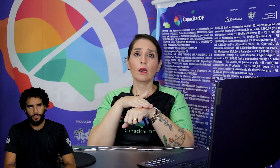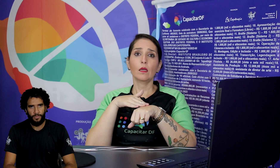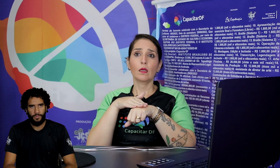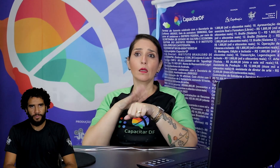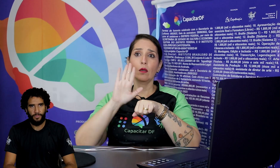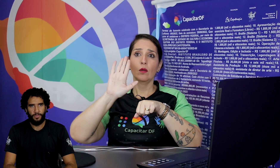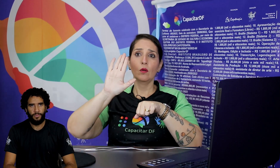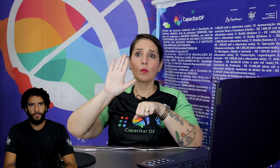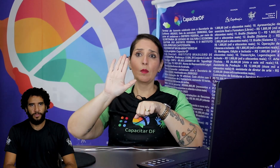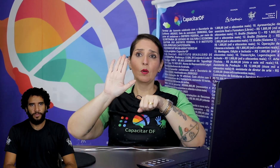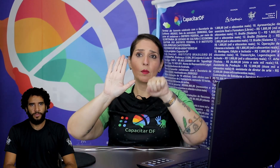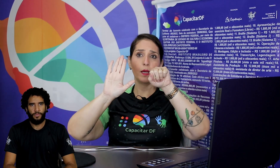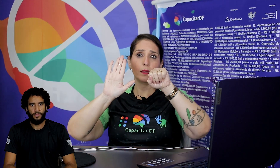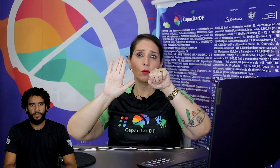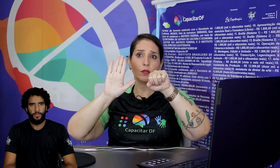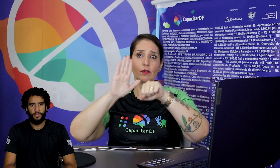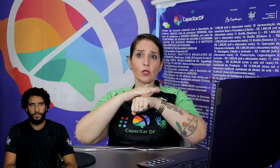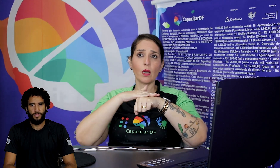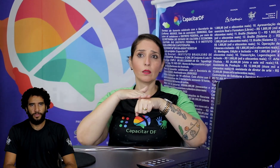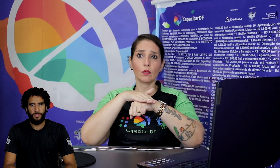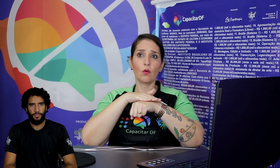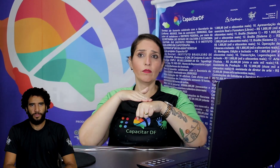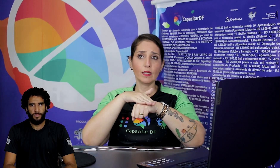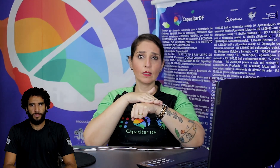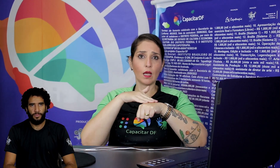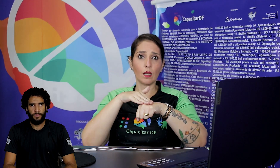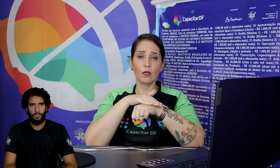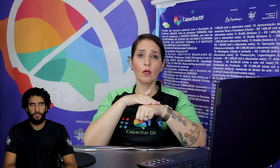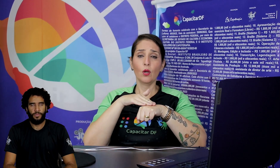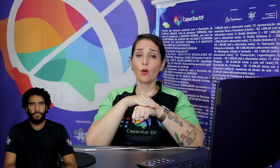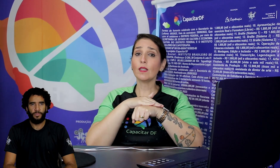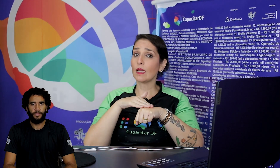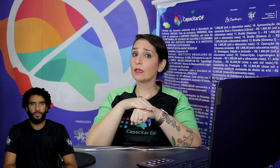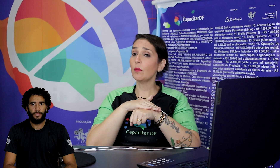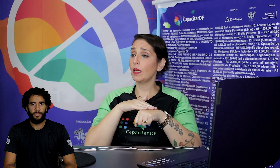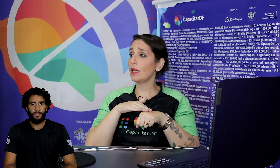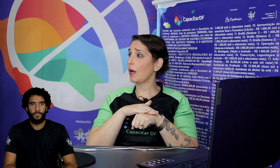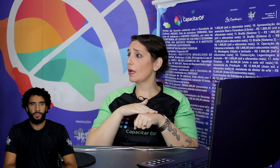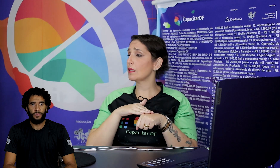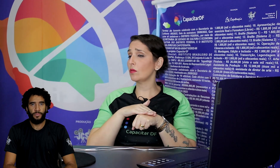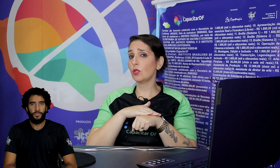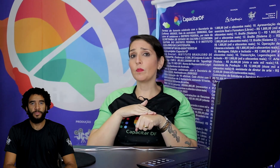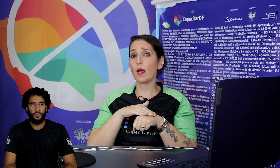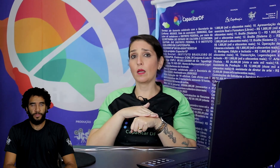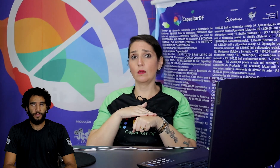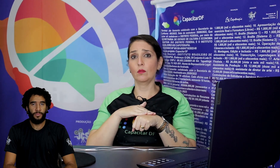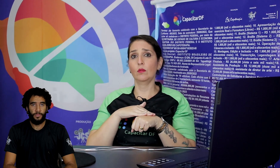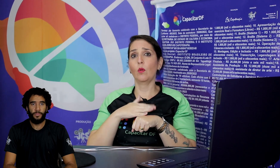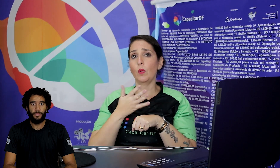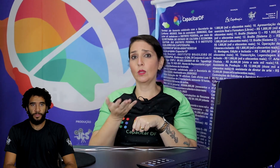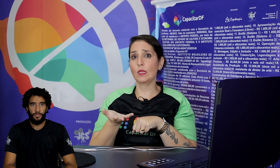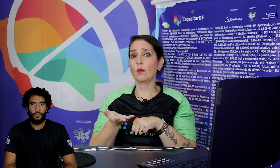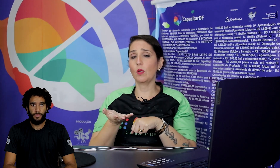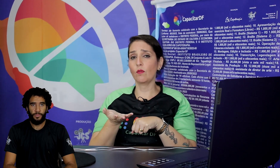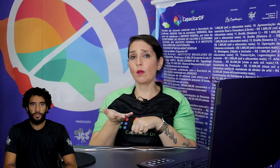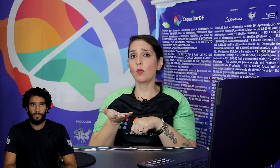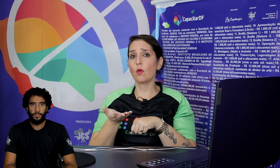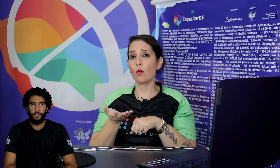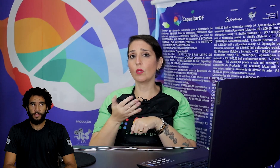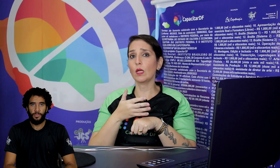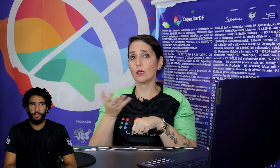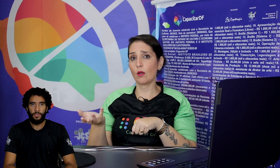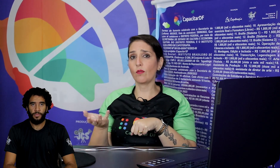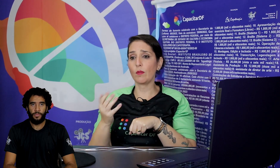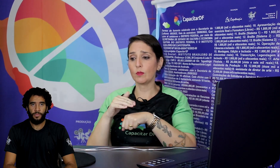Conversar. Uma mão aberta, a outra fechada. Conversar. Conversar também tem marcação de espaço. Então, pode ser também um verbo